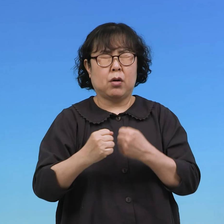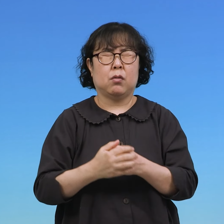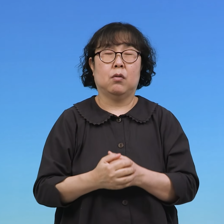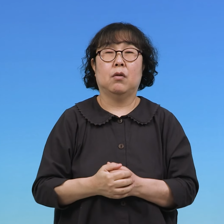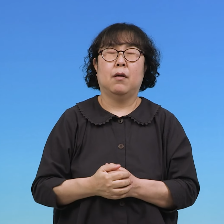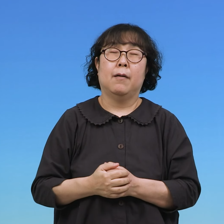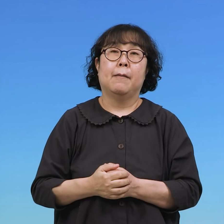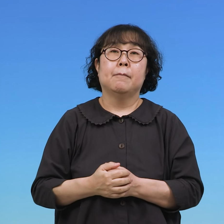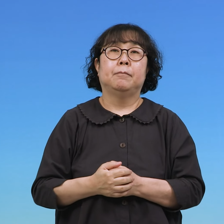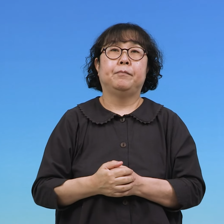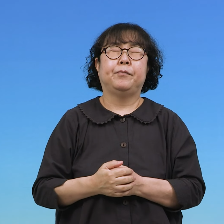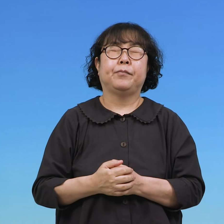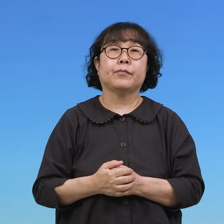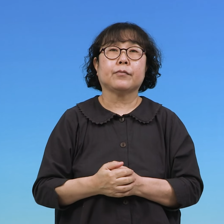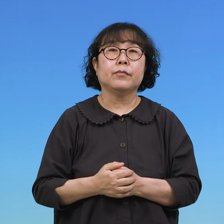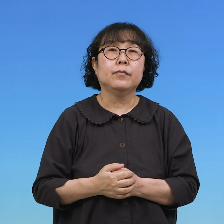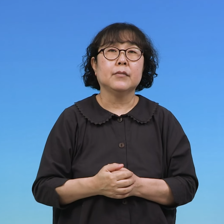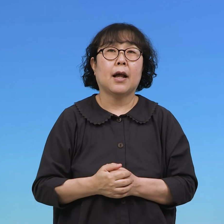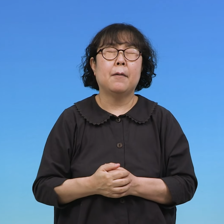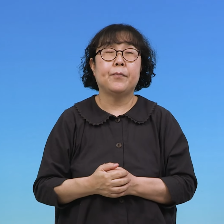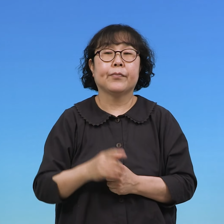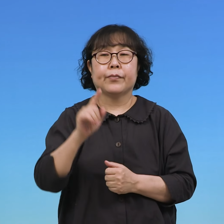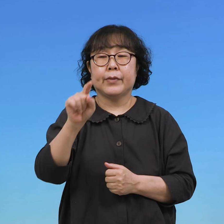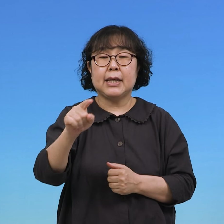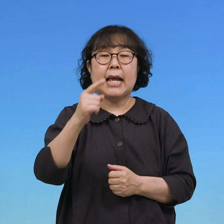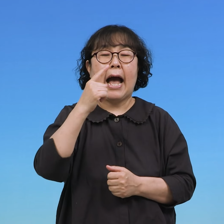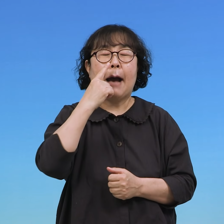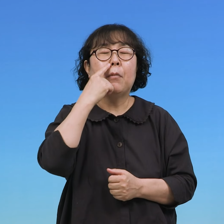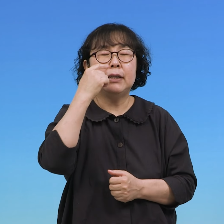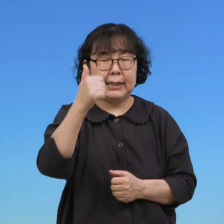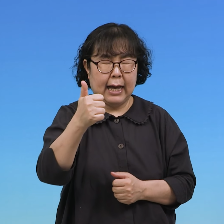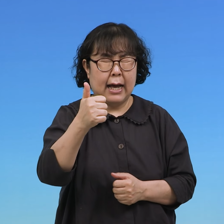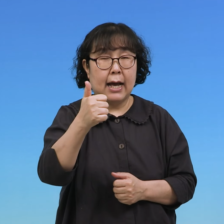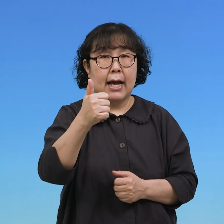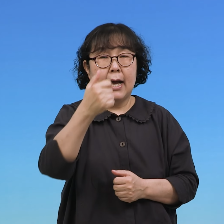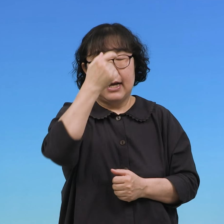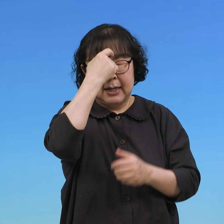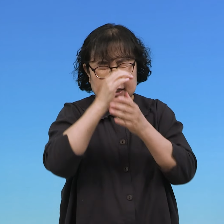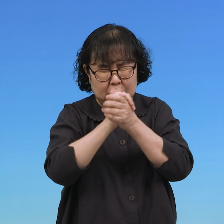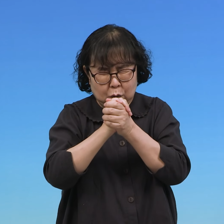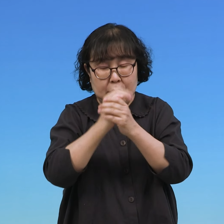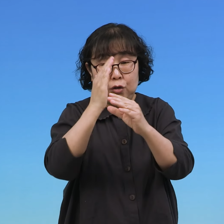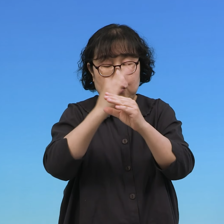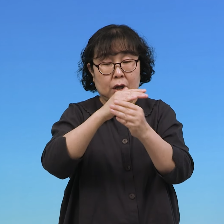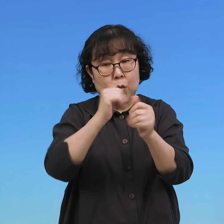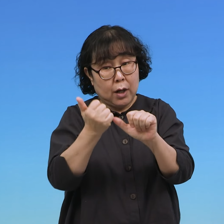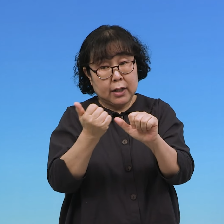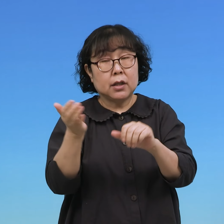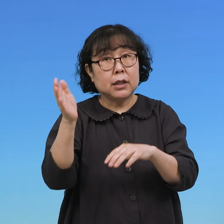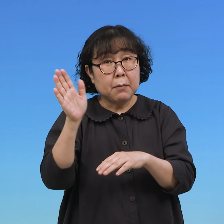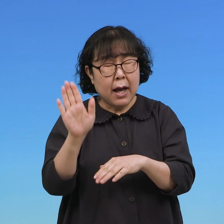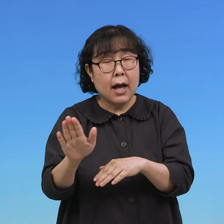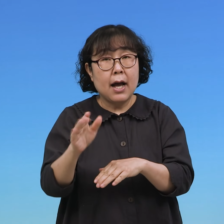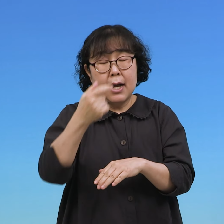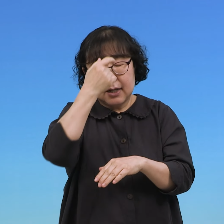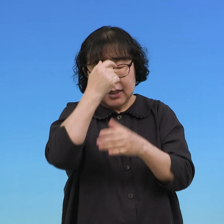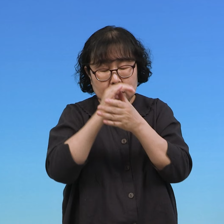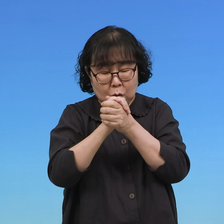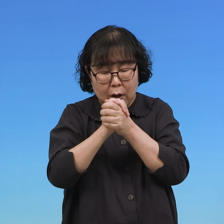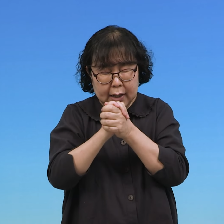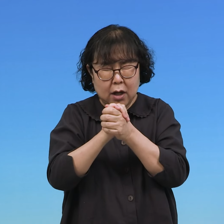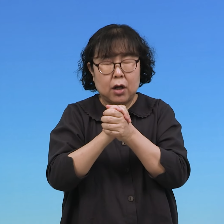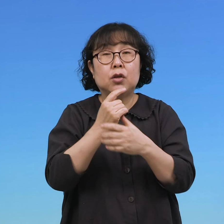종종 이런 말씀을 하세요. 네 아버지가 기도하다가 돌아가셨지만,